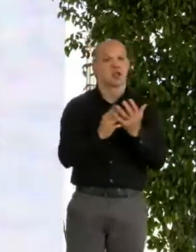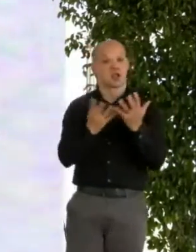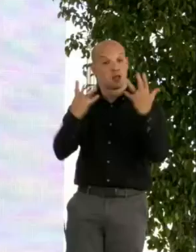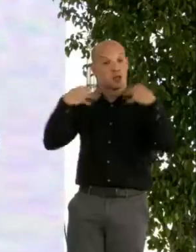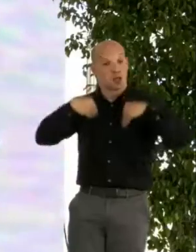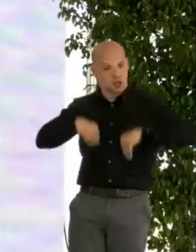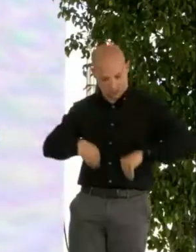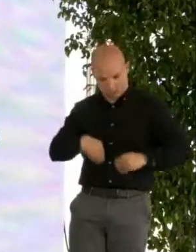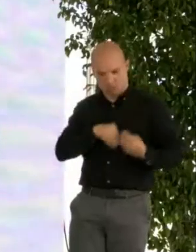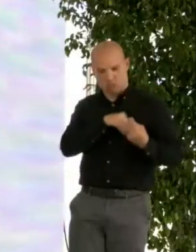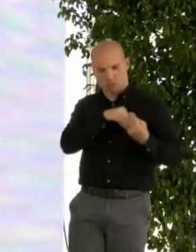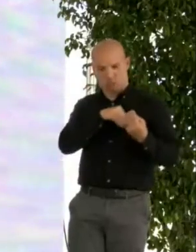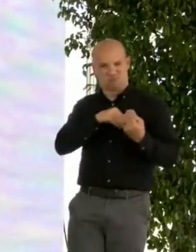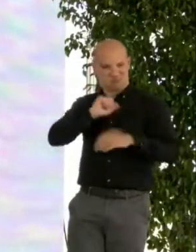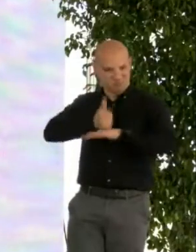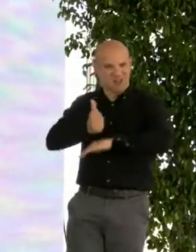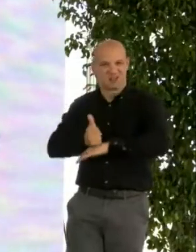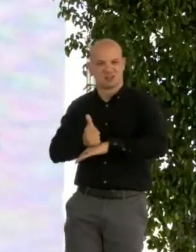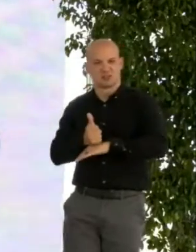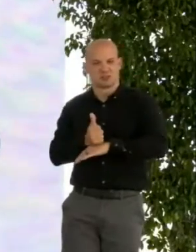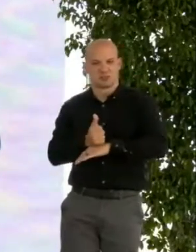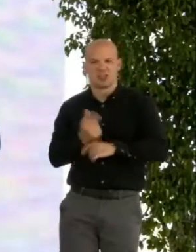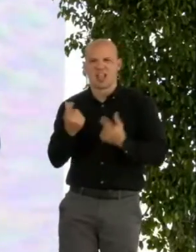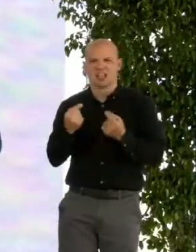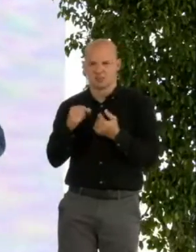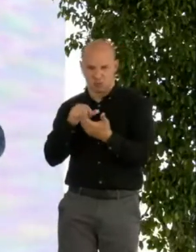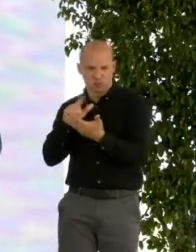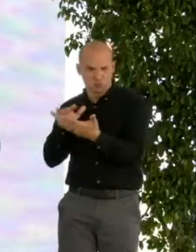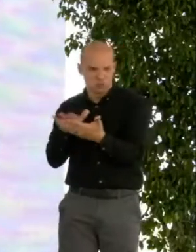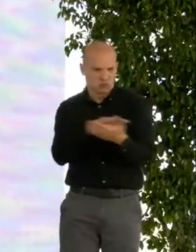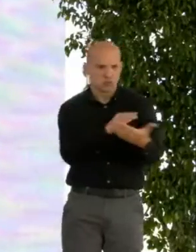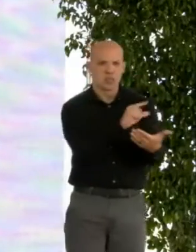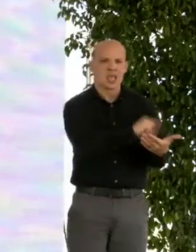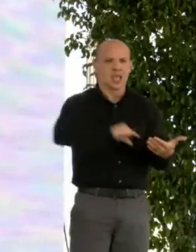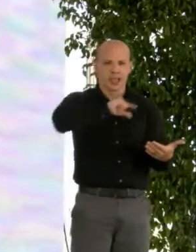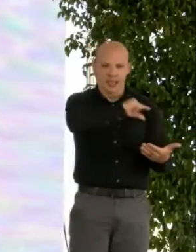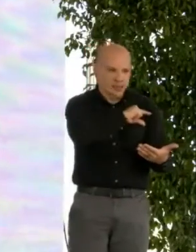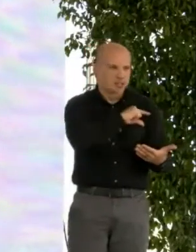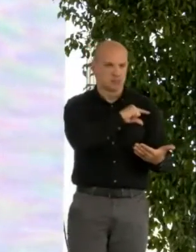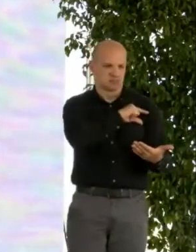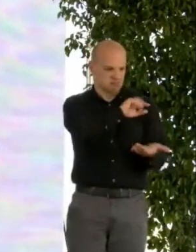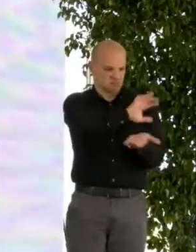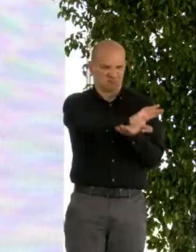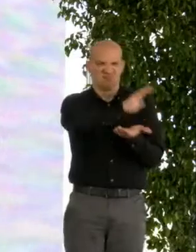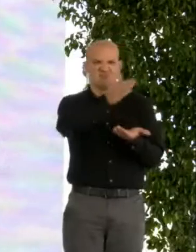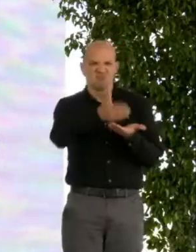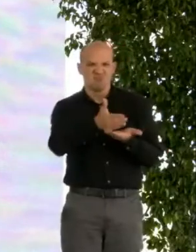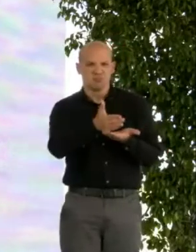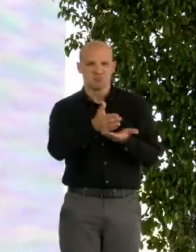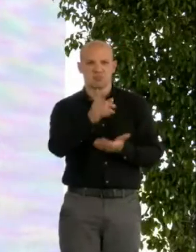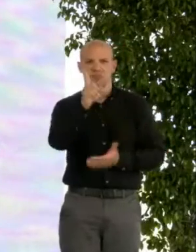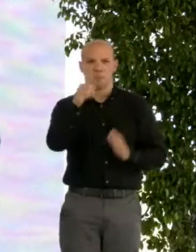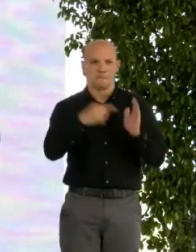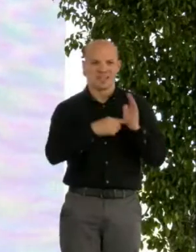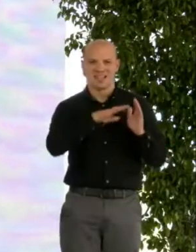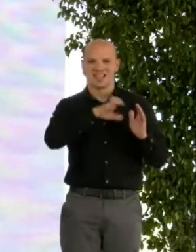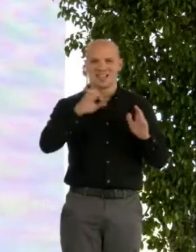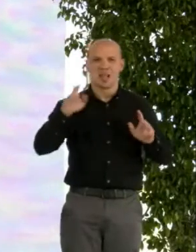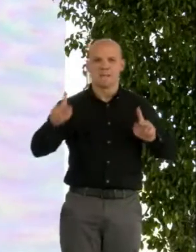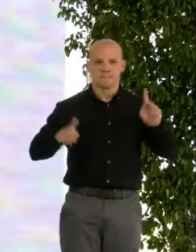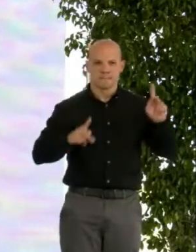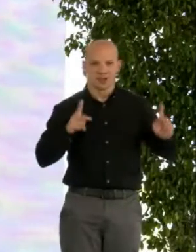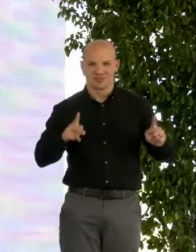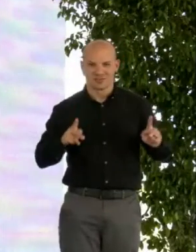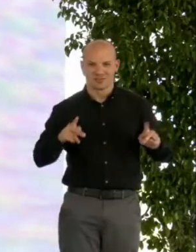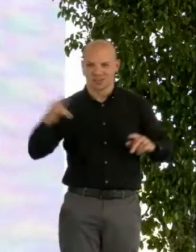un estudio no solamente cualitativo, sino también cuantitativo con más de 1,500 personas que habían